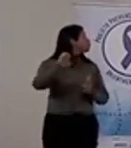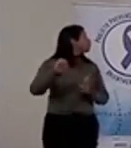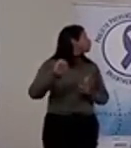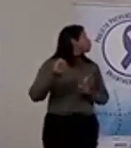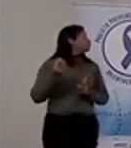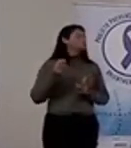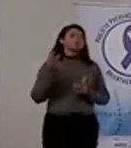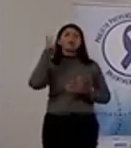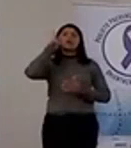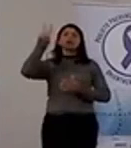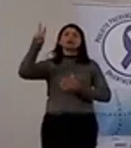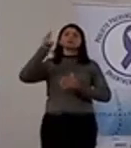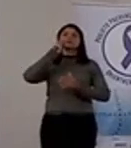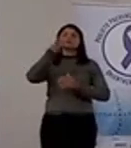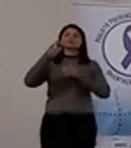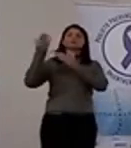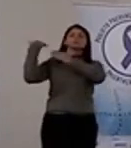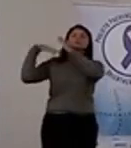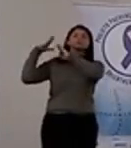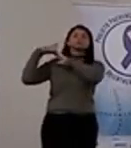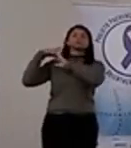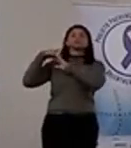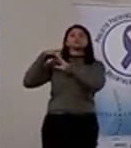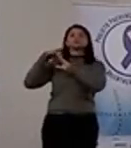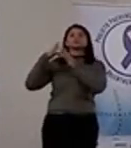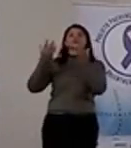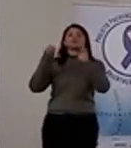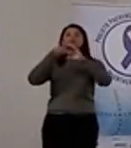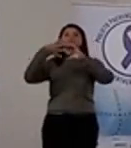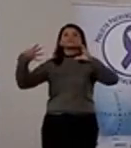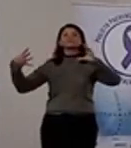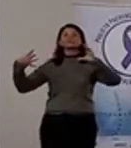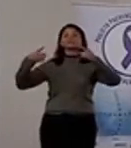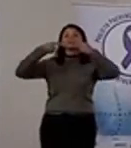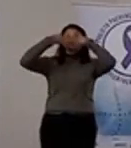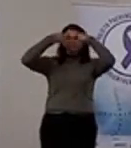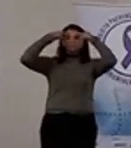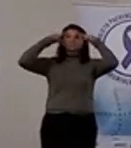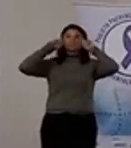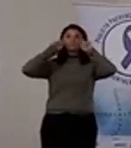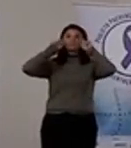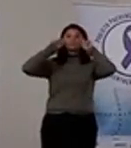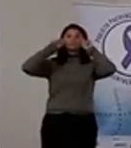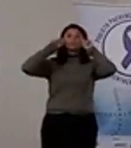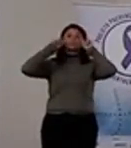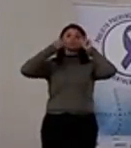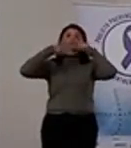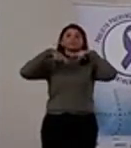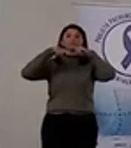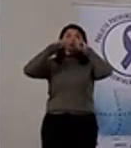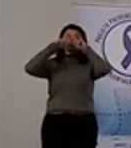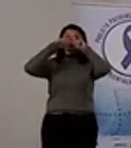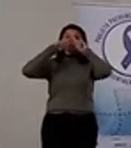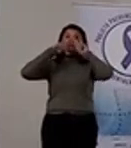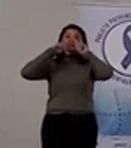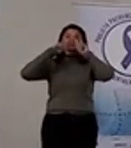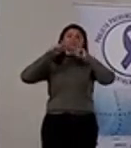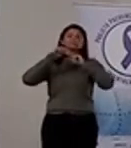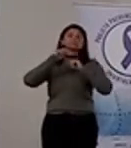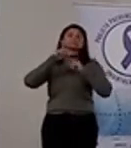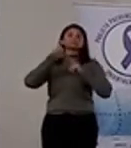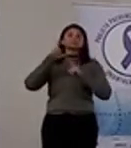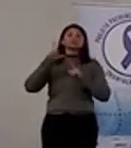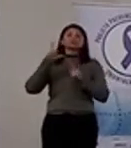Cornelia-de-Lange lembra, né? De detalhe, por exemplo, da sobrancelha mais espessa, da raiz nasal mais elevada,